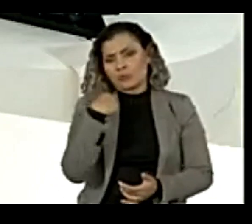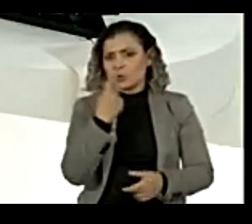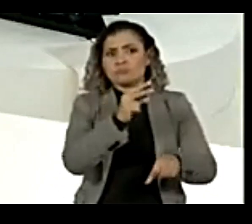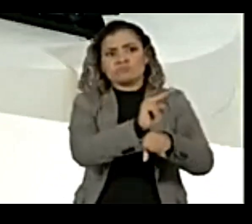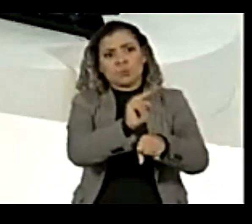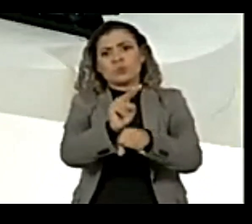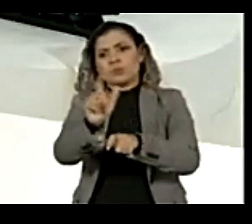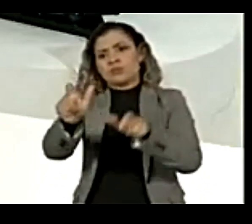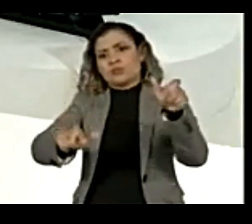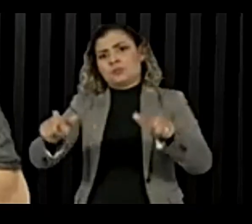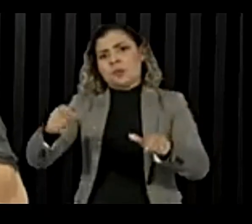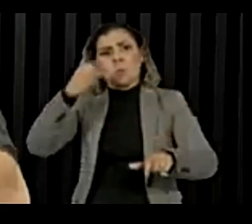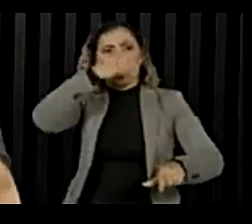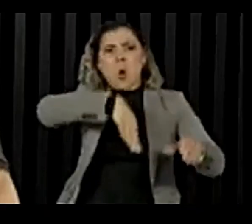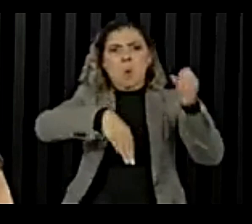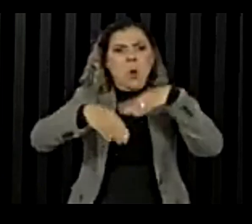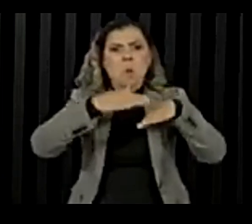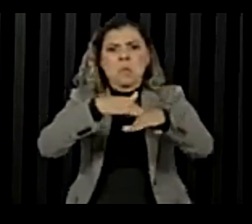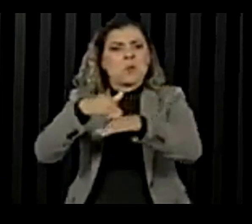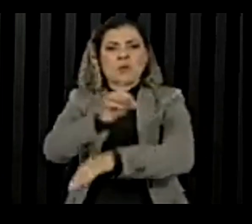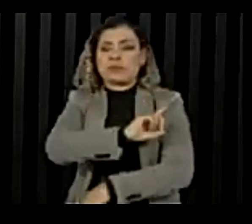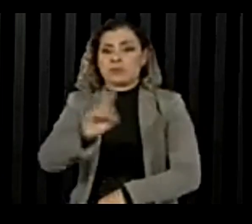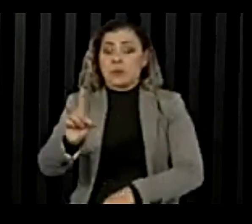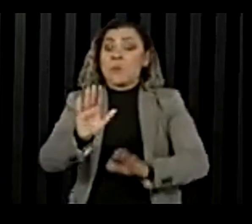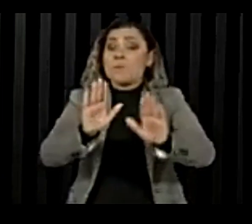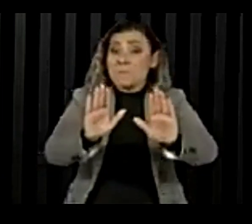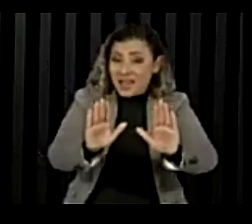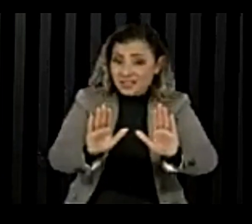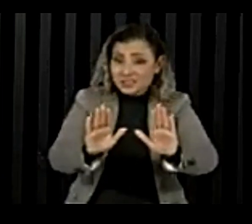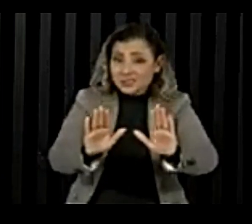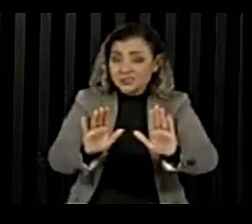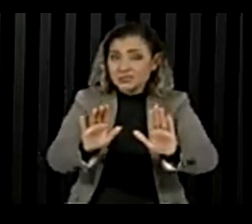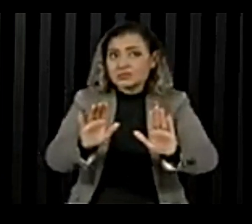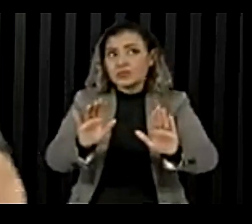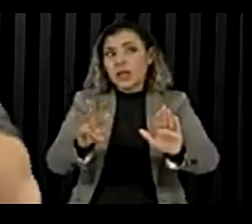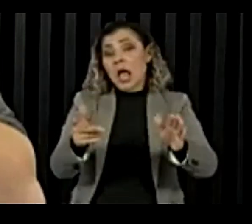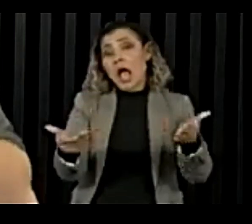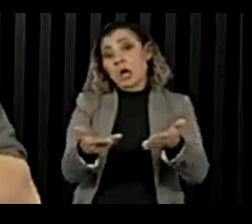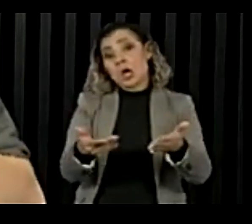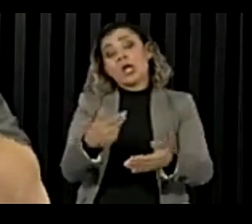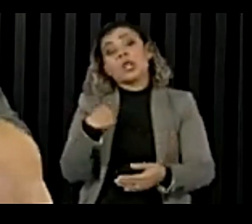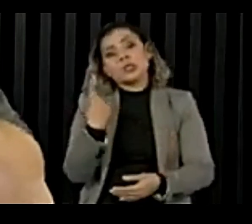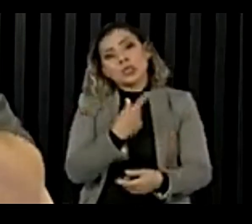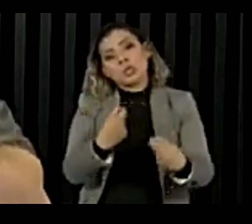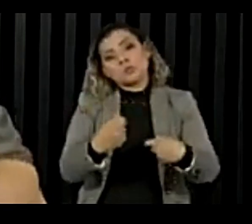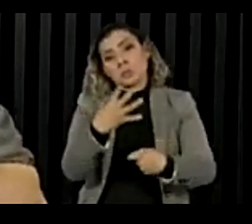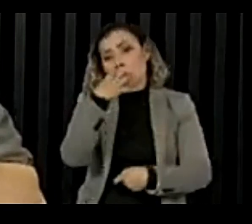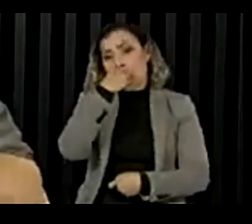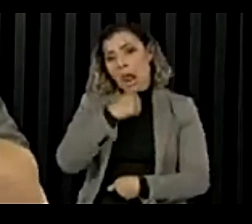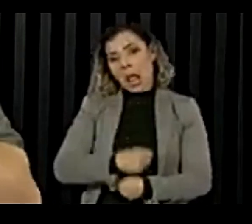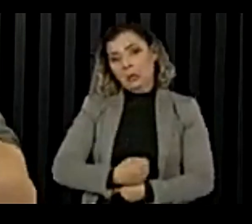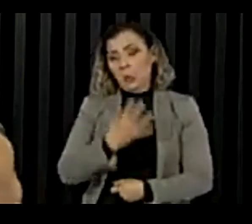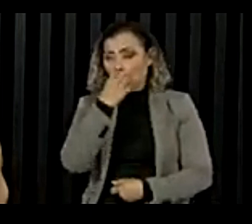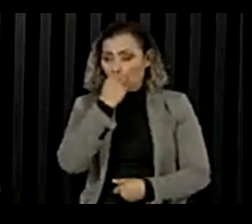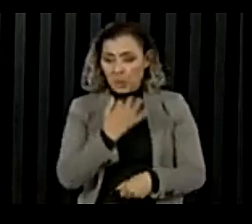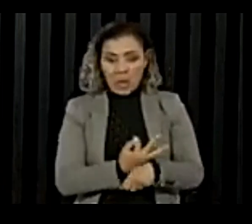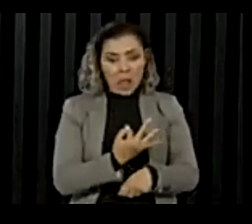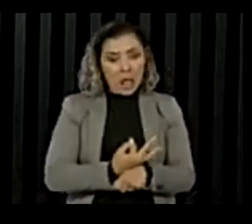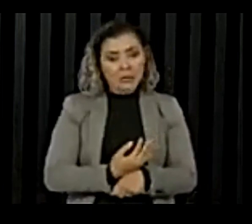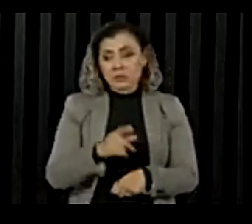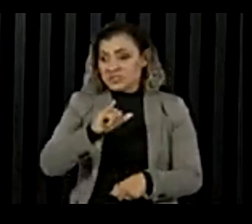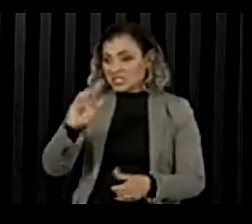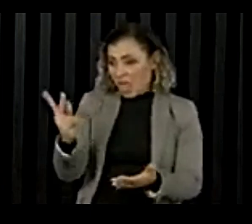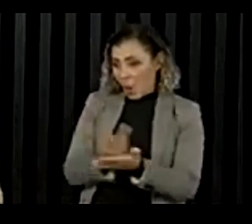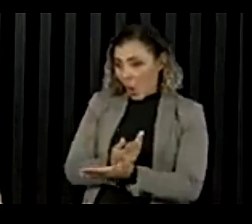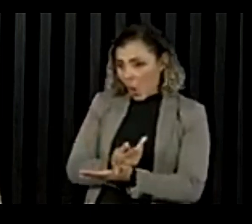preservar o sentimento das pessoas, mas nós não podemos utilizar isso como desculpa para nós precisamos ficar calados quando alguém comete um